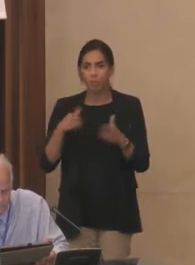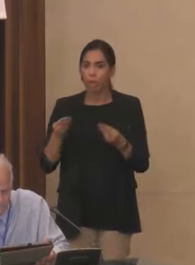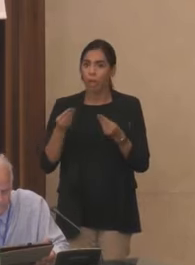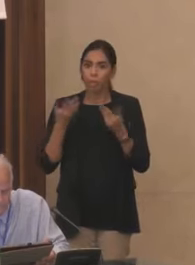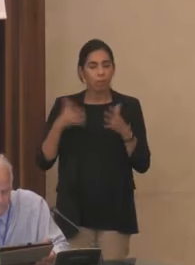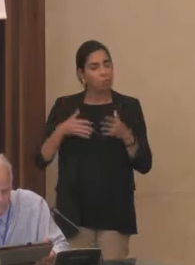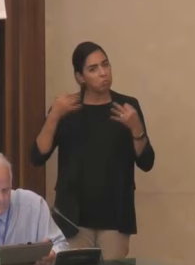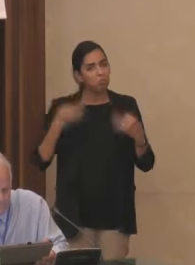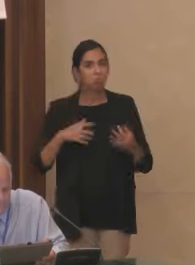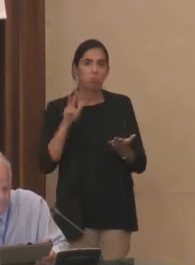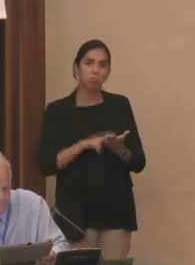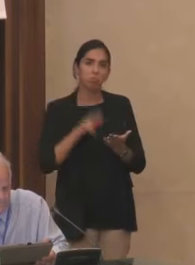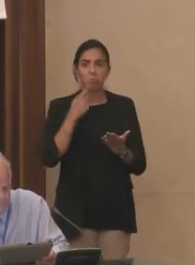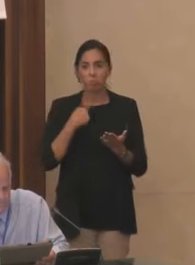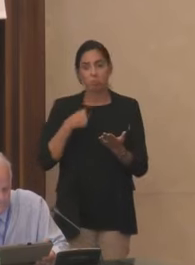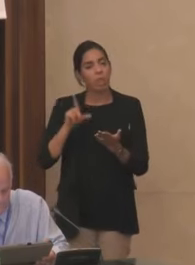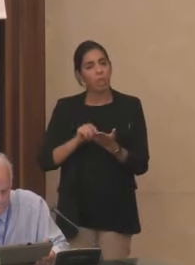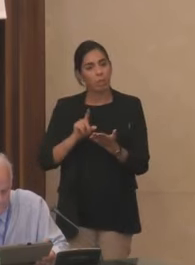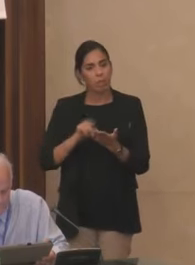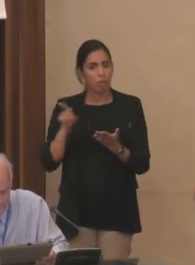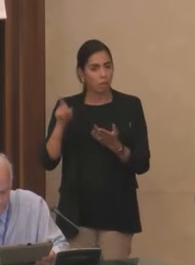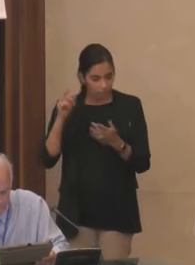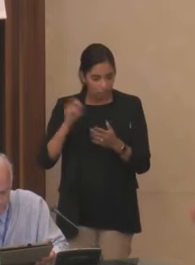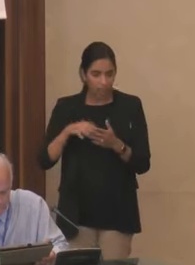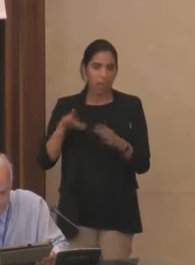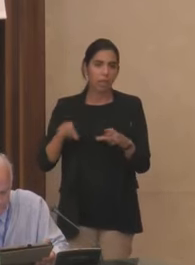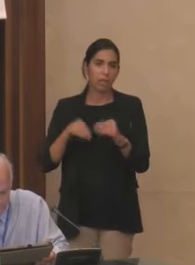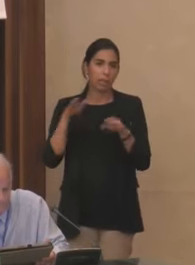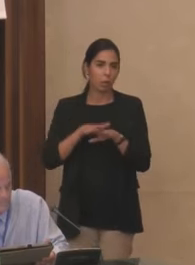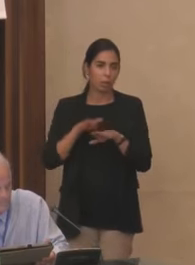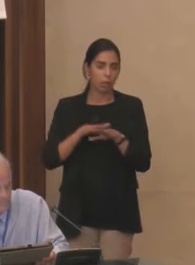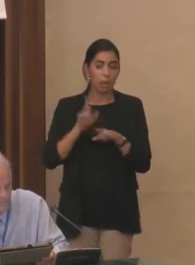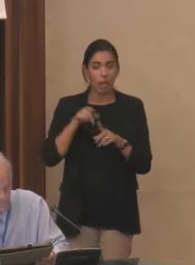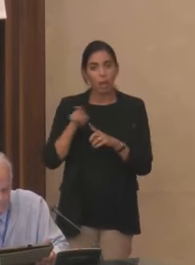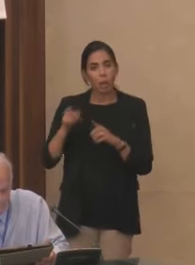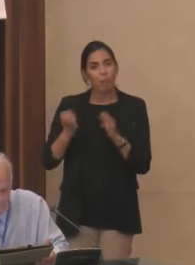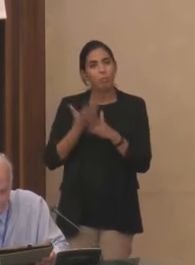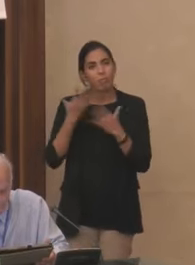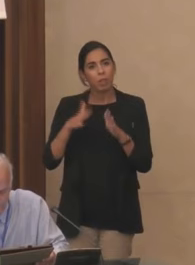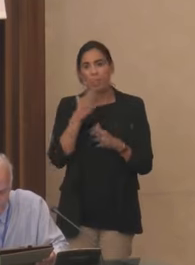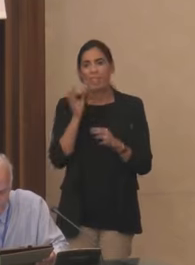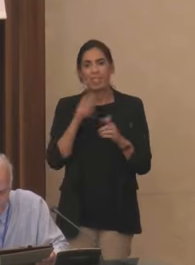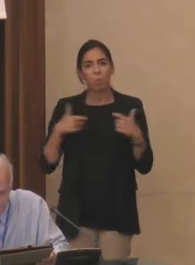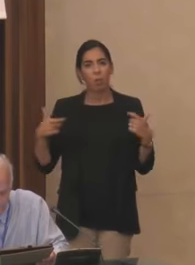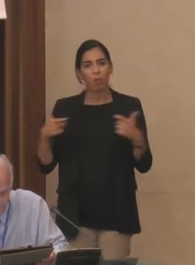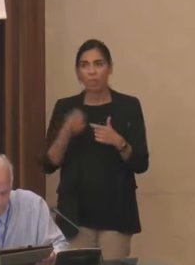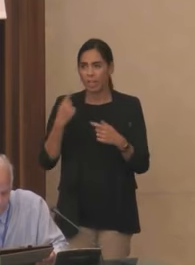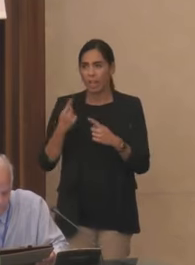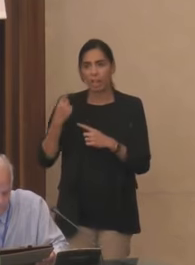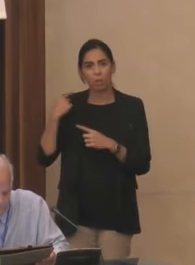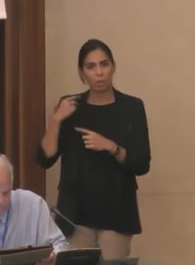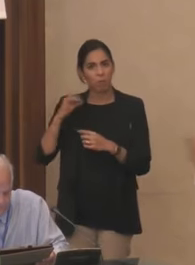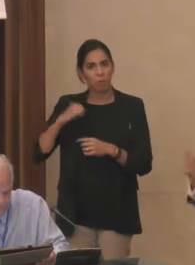tutti loro scaricheranno l'applicazione e inizieranno a utilizzarla, che ha realizzato anche lui un bellissimo convegno che si è svolto ieri e l'altro ieri a Fiumicino,